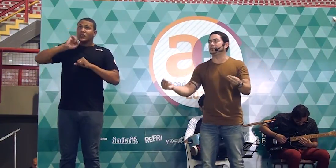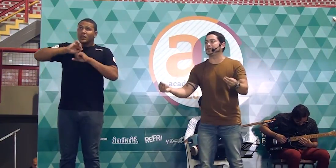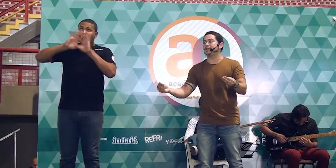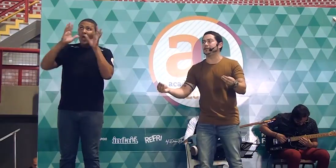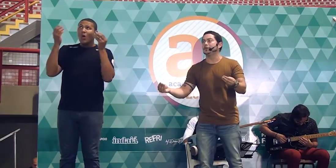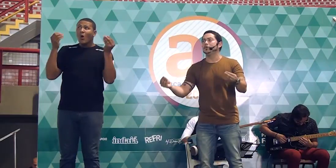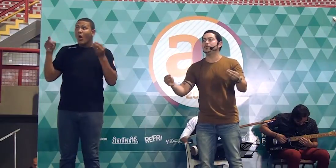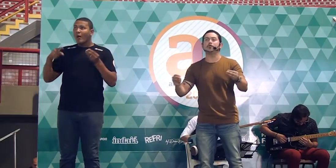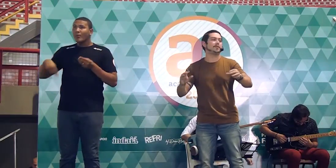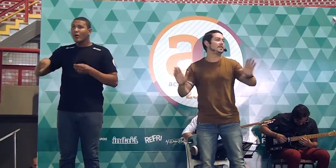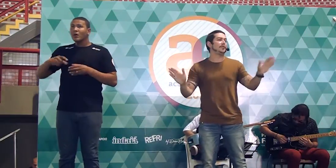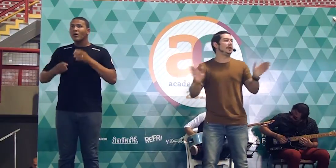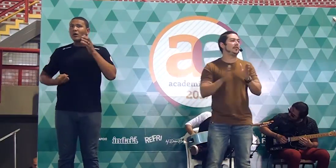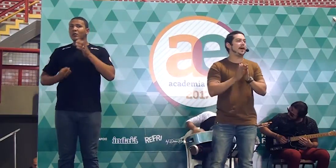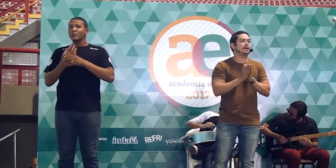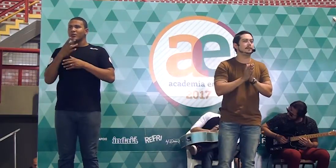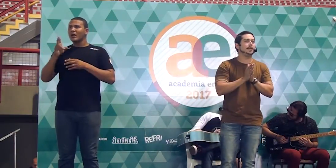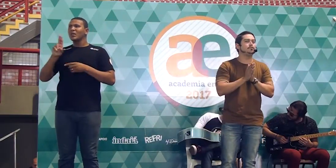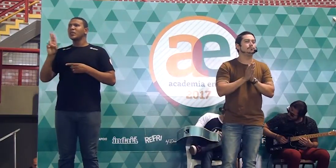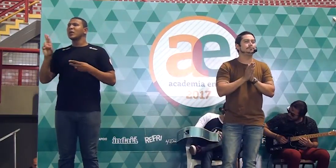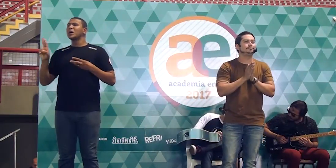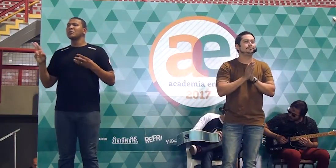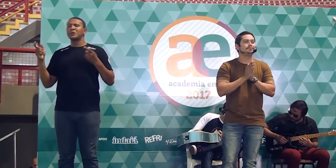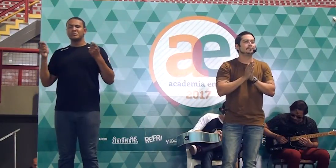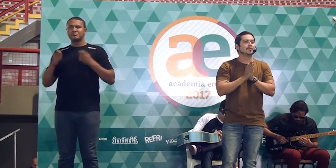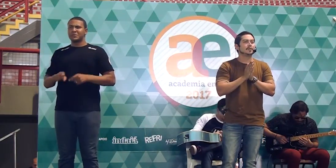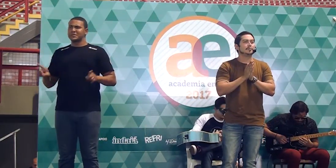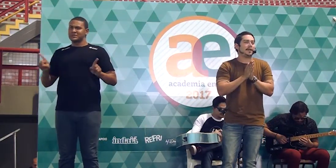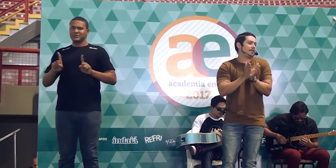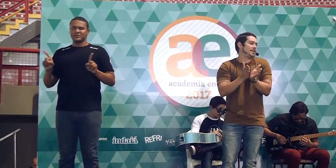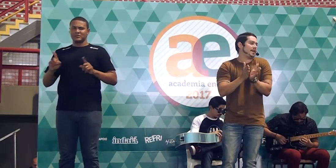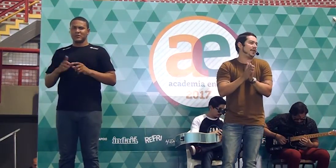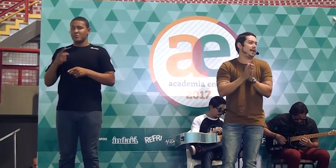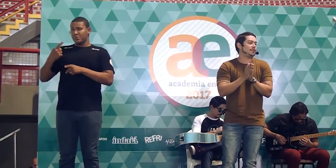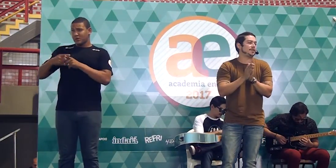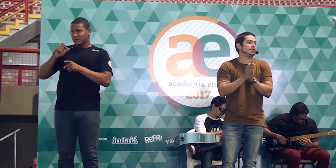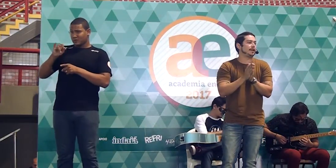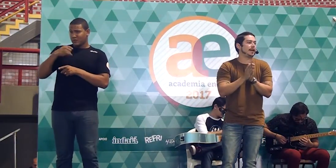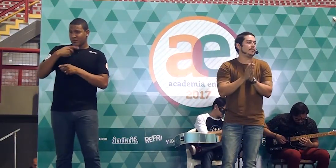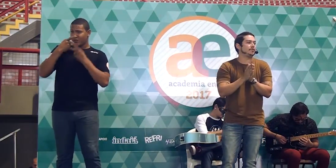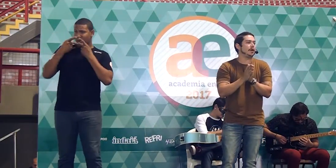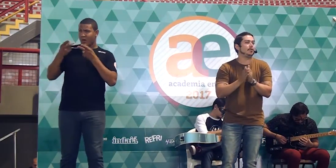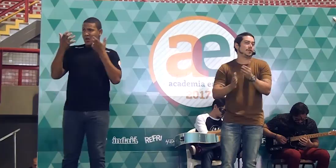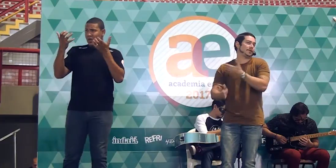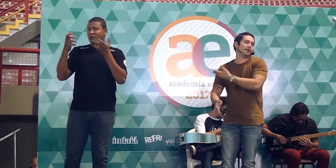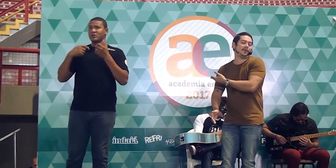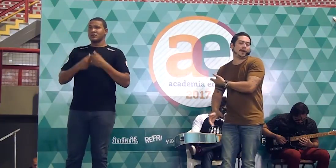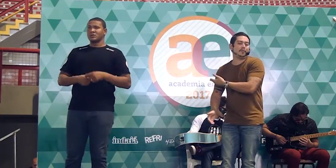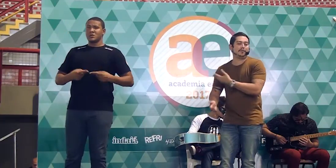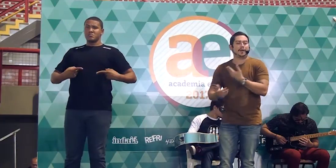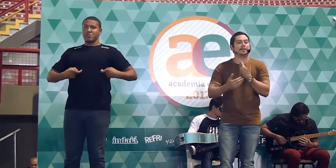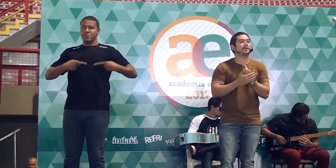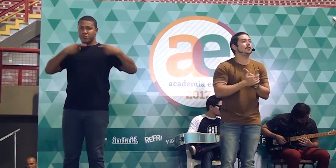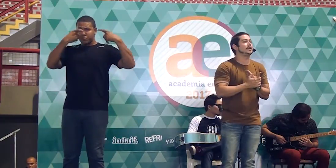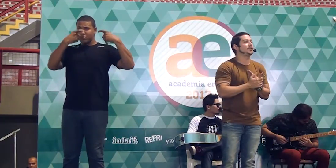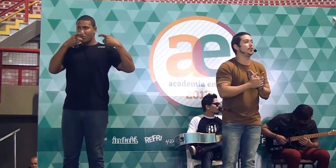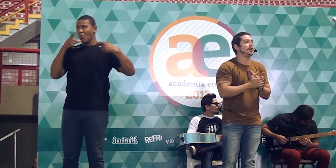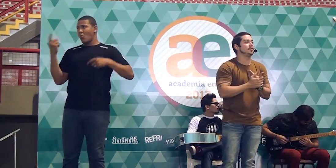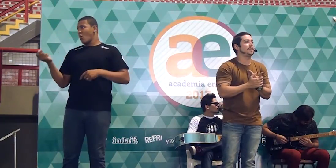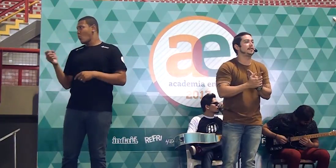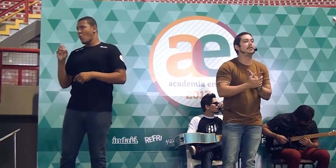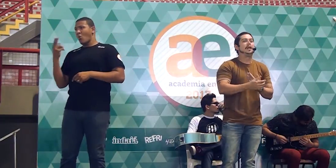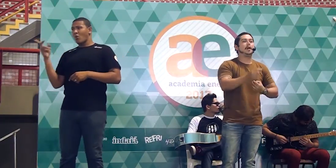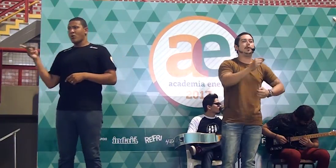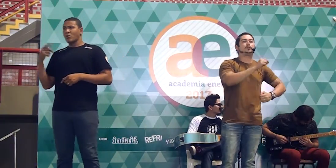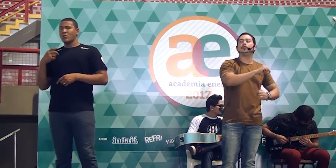como isso aqui aconteceu, os nomes não vão levar a canto nenhum. Porque se eu quiser falar sobre a Segunda Guerra Mundial, ou se eu quiser falar, como o Fernandes falou aqui, sobre o